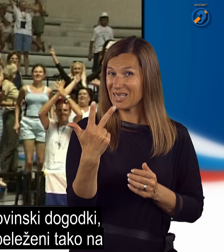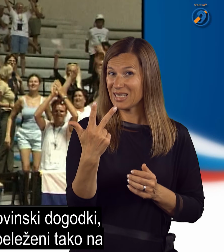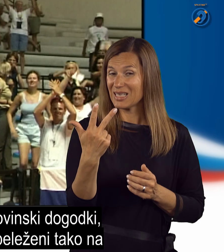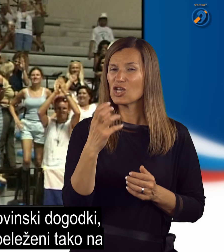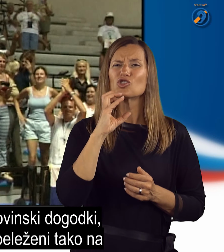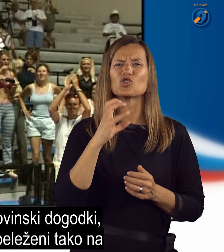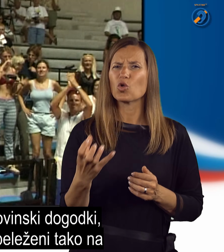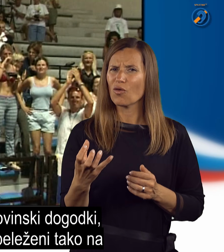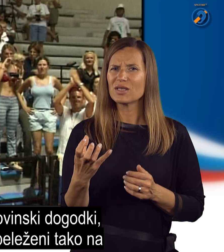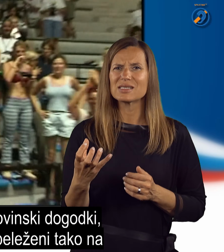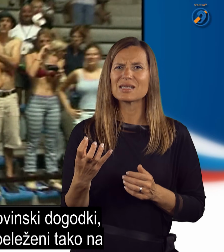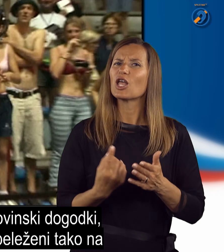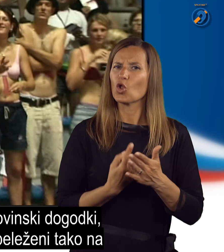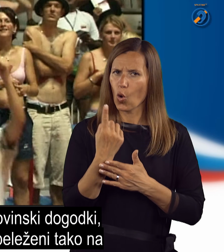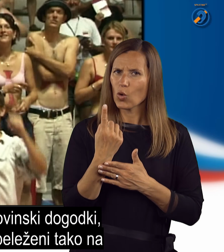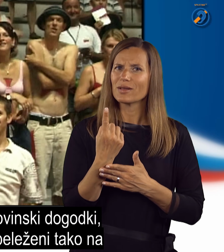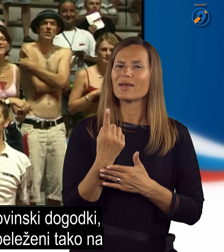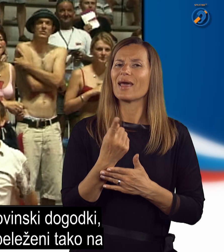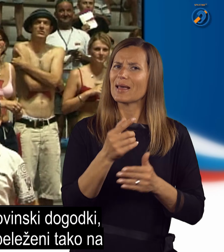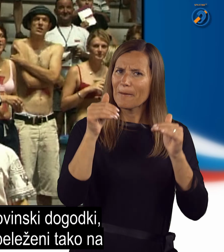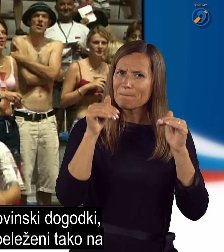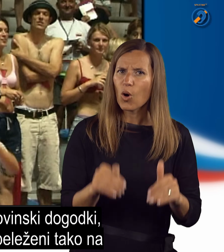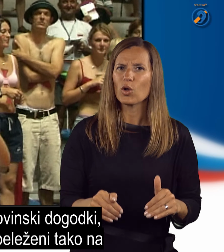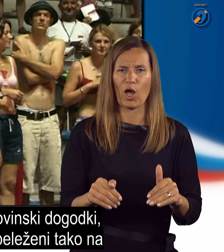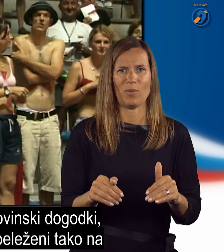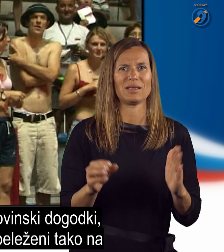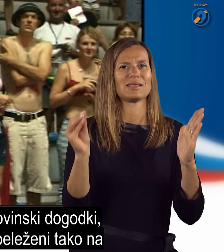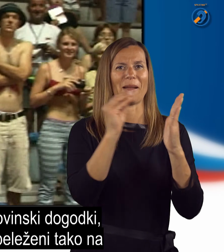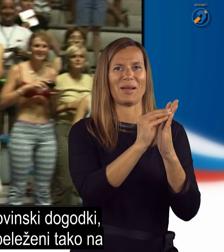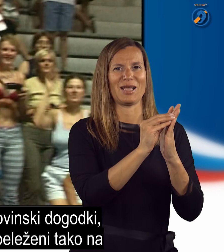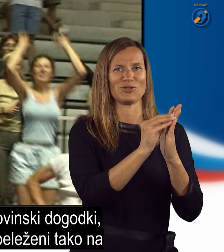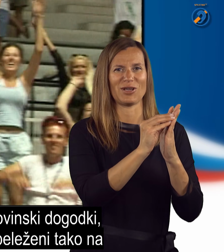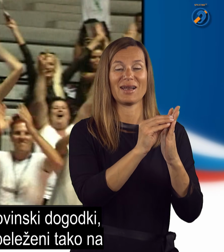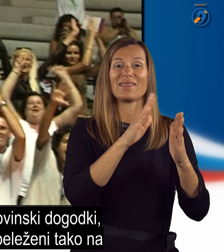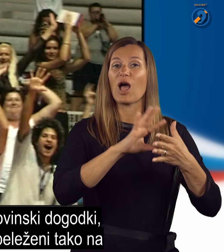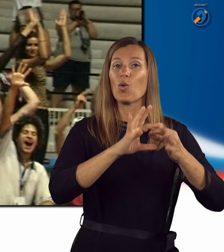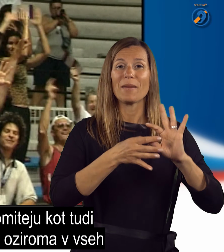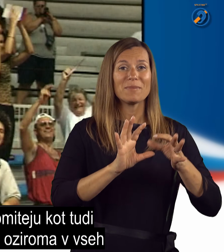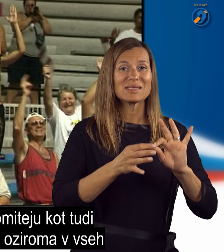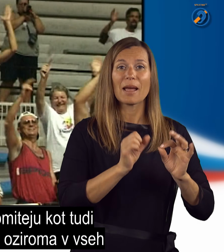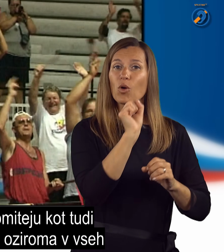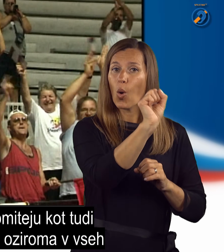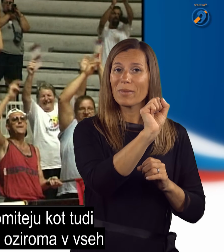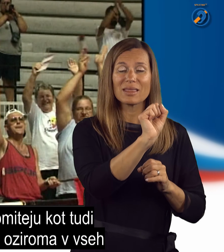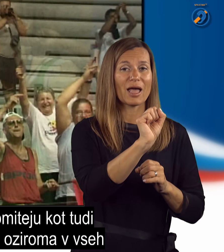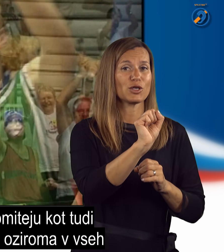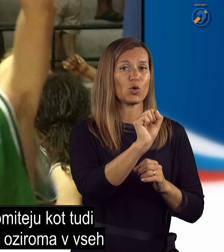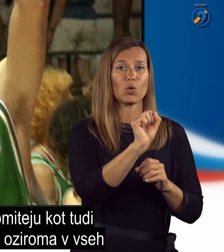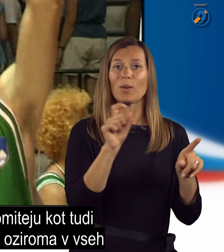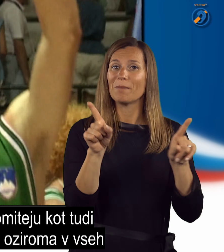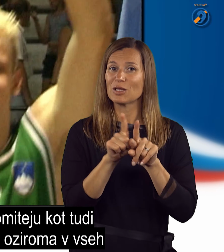tri zgodovinski dogodki, ki morajo biti zabeleženi tako na olimpijskem